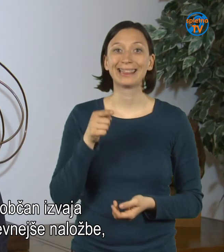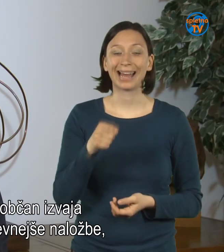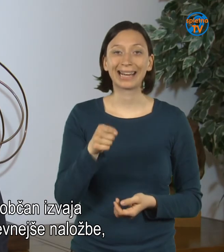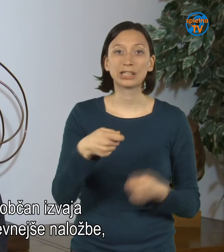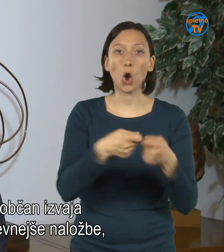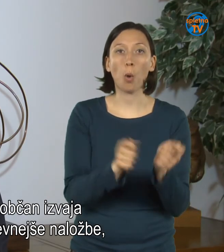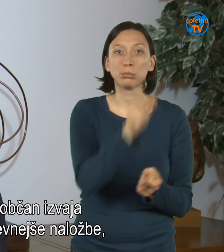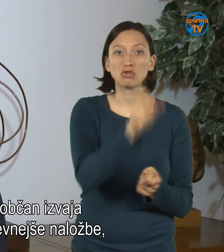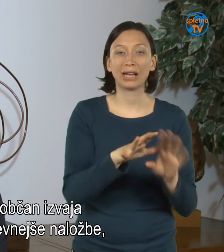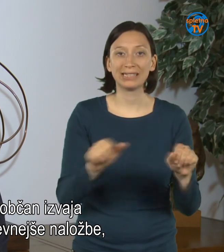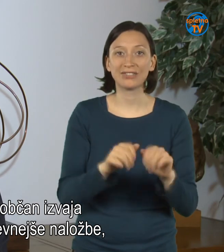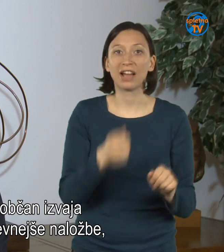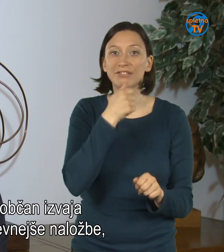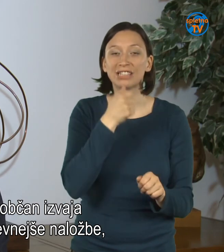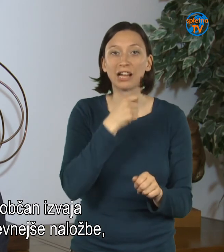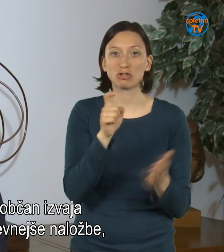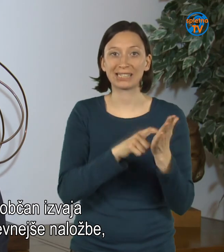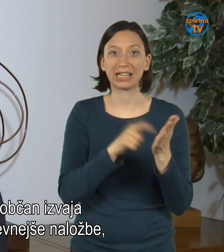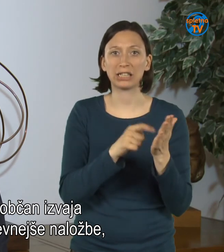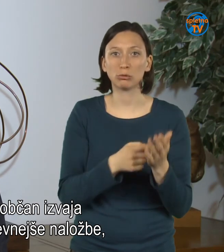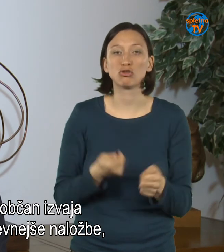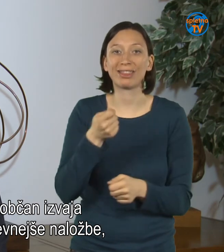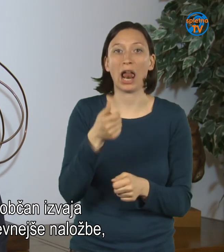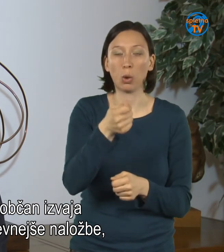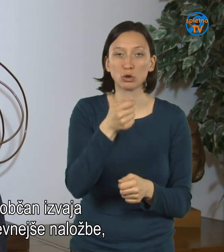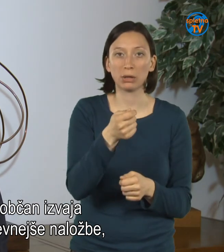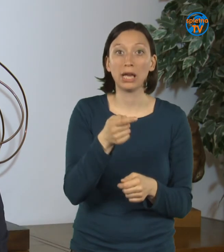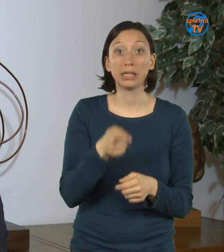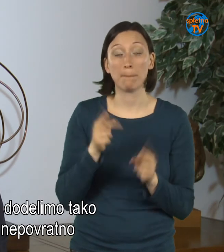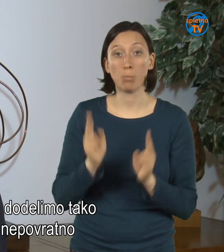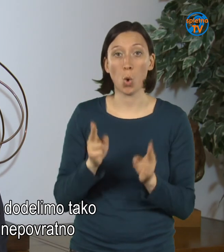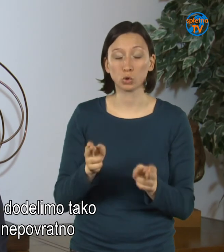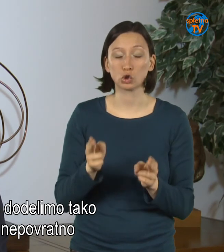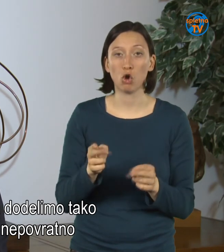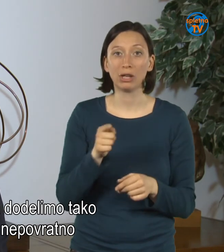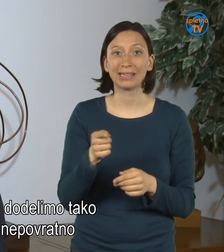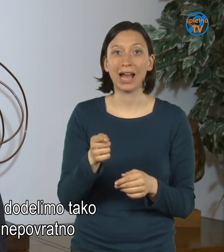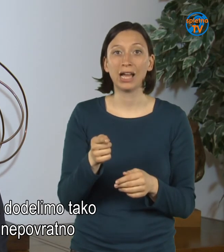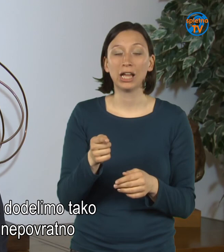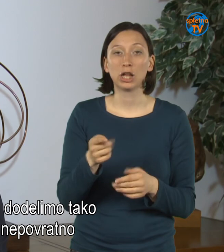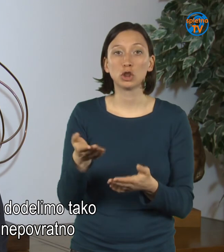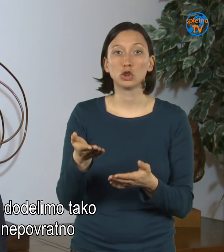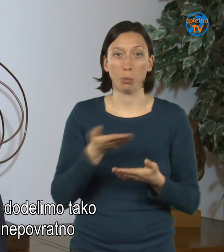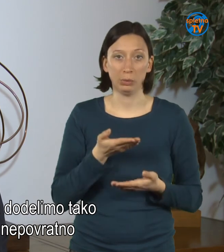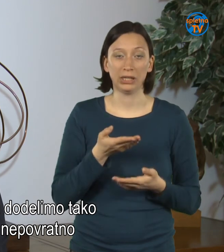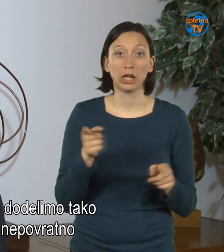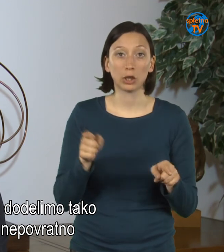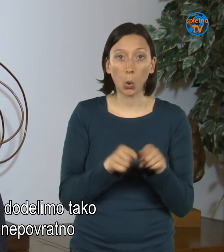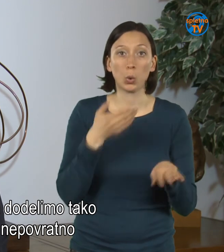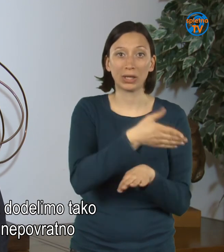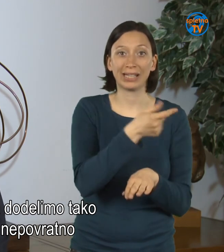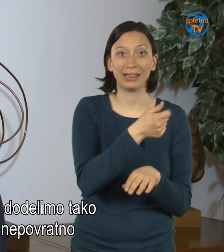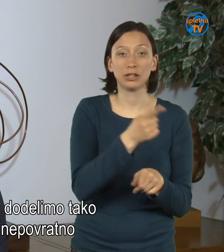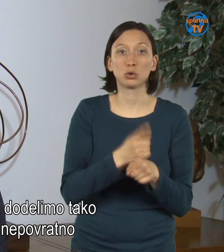Torej takrat, ko občan izvaja finančno zahtevnejše naložbe, pa je možno, da dodelimo